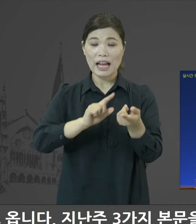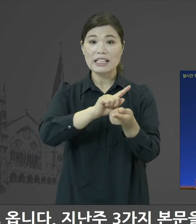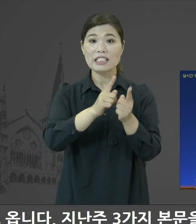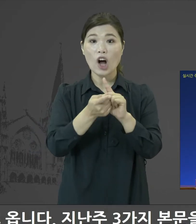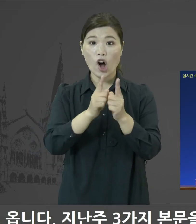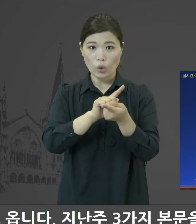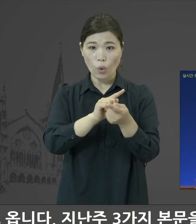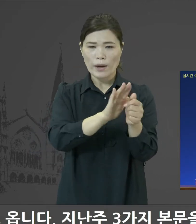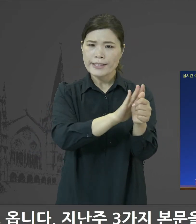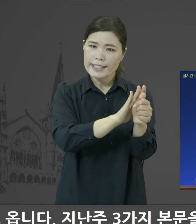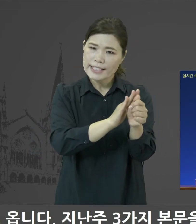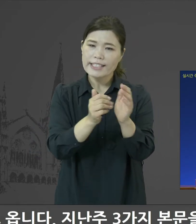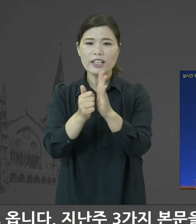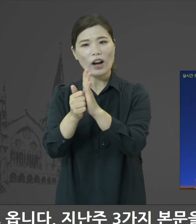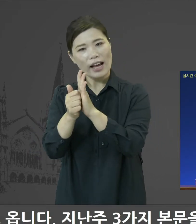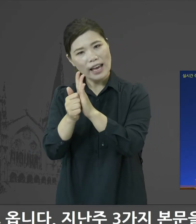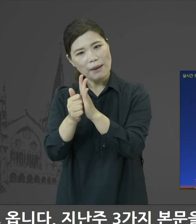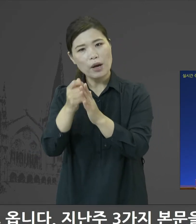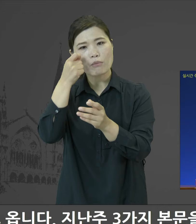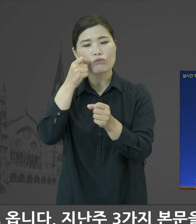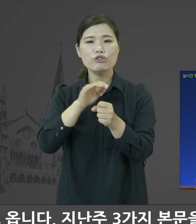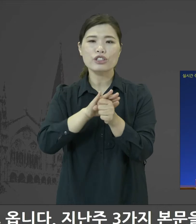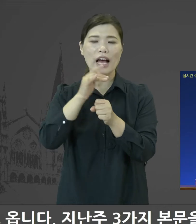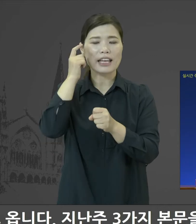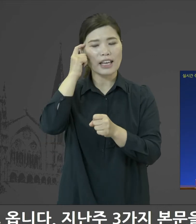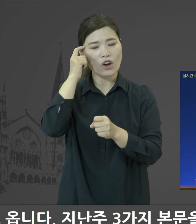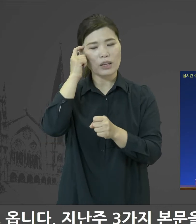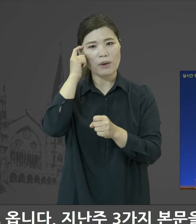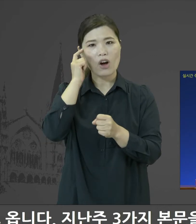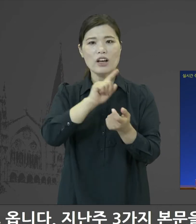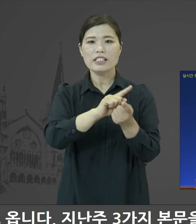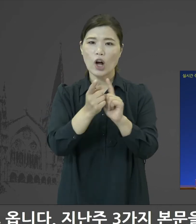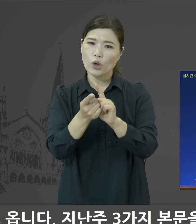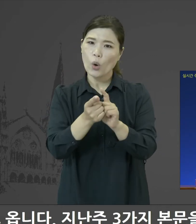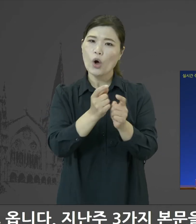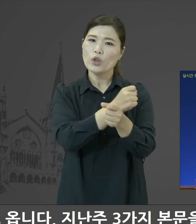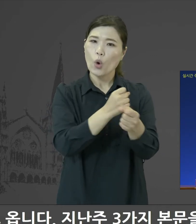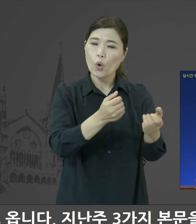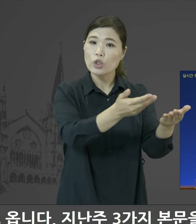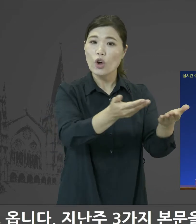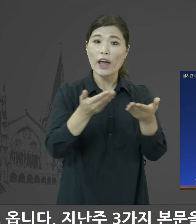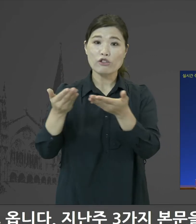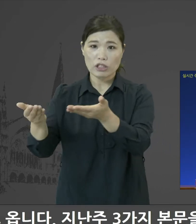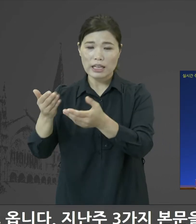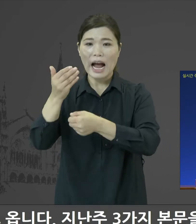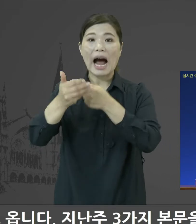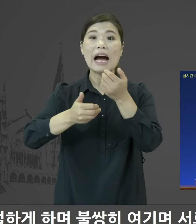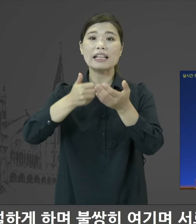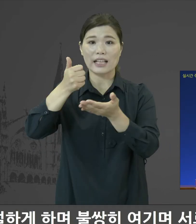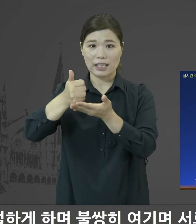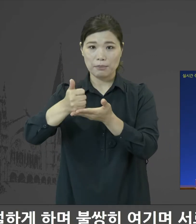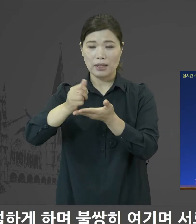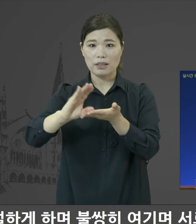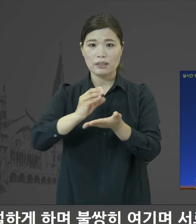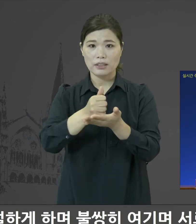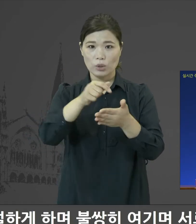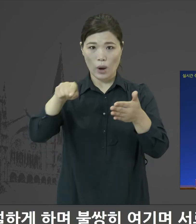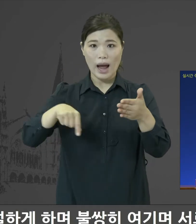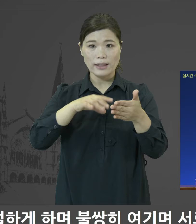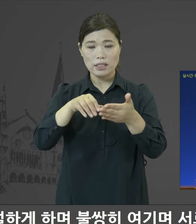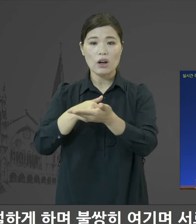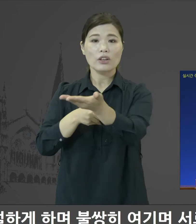서로 친절하게 하며 불쌍히 여기며 서로 용서하기를 하나님이 그리스도 안에서